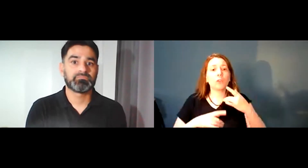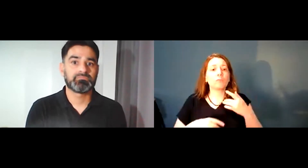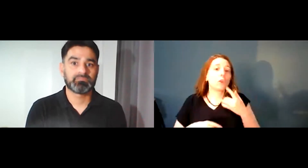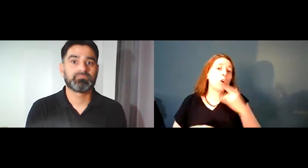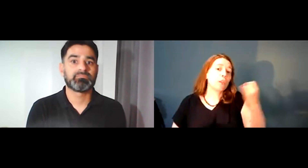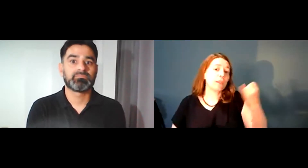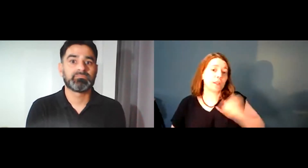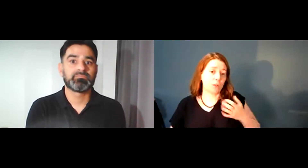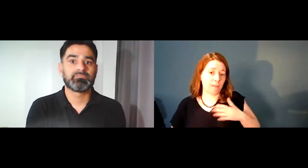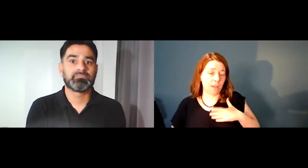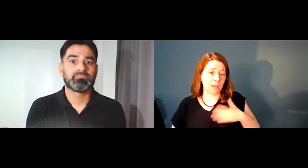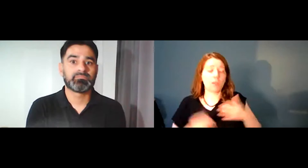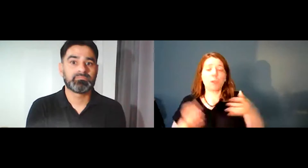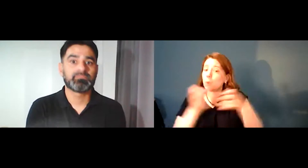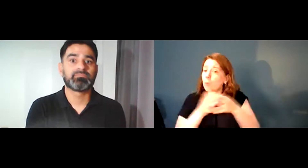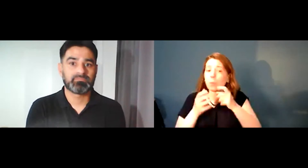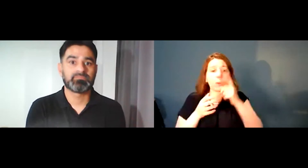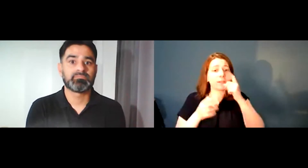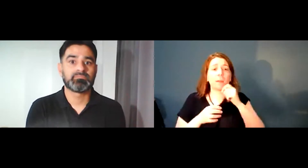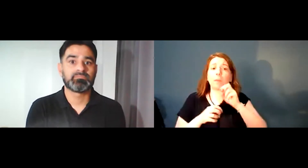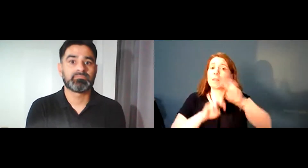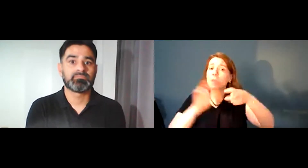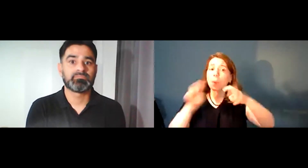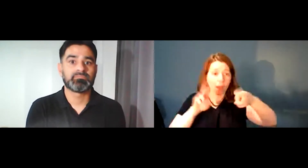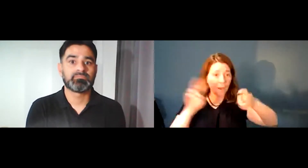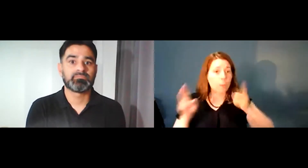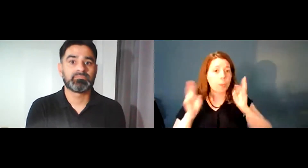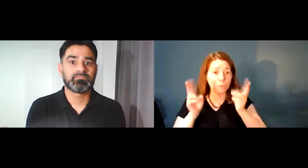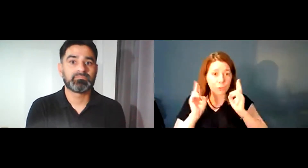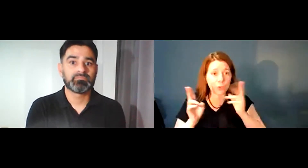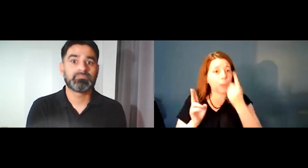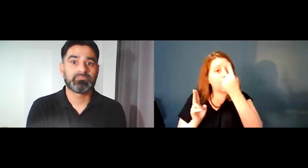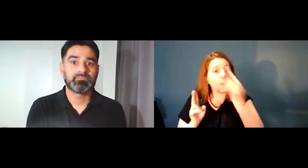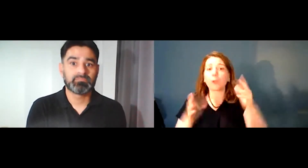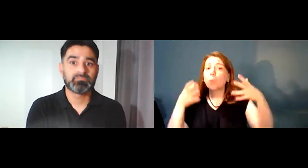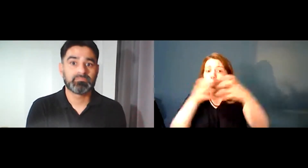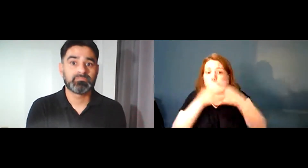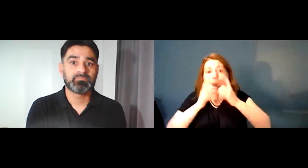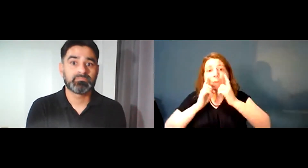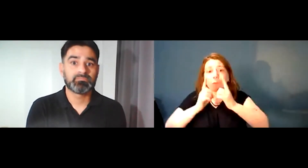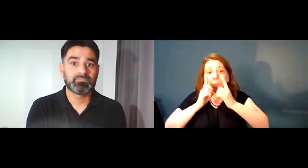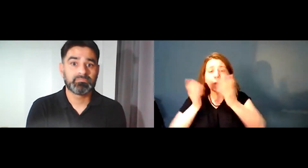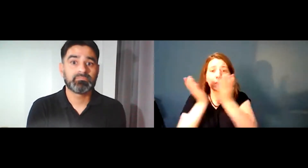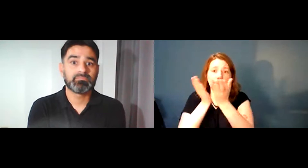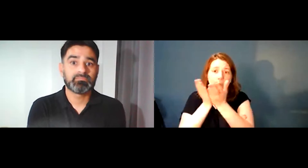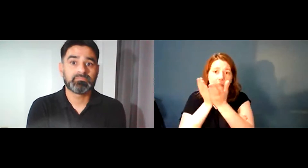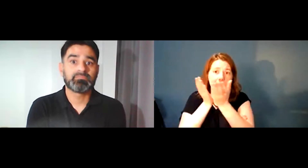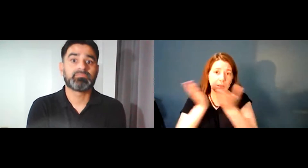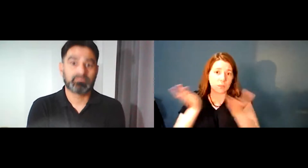menos así no estamos comunicando con otros grupos. Sí, si ellos se retiran, no sé qué es lo que pasa con el grupo. La verdad que